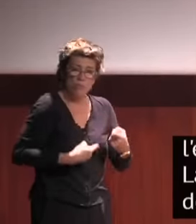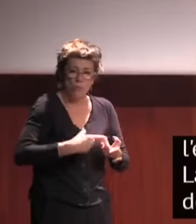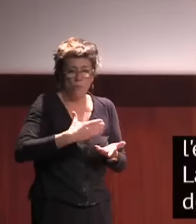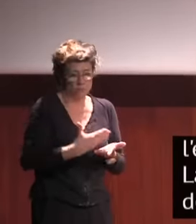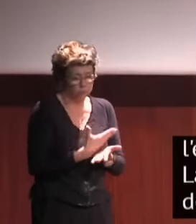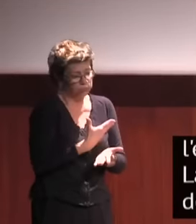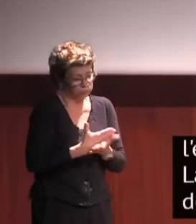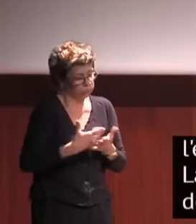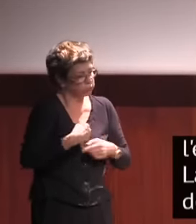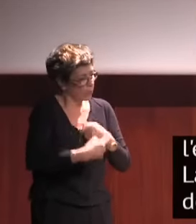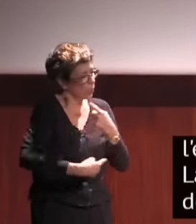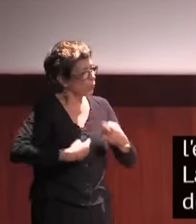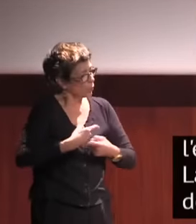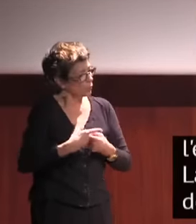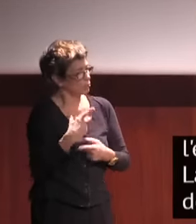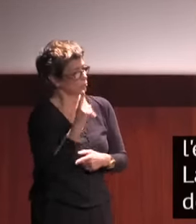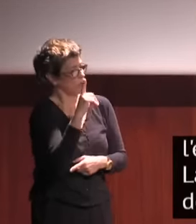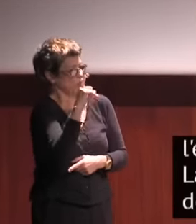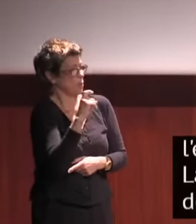démarre,